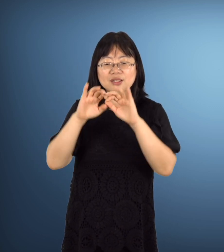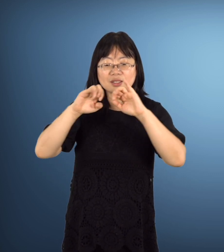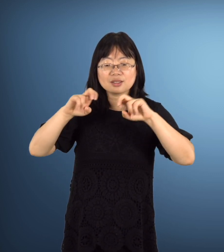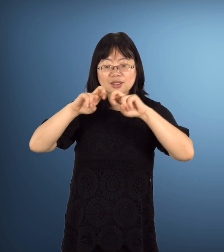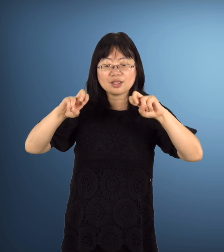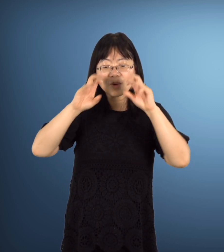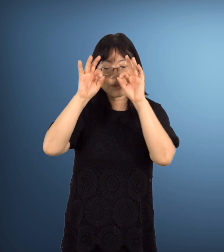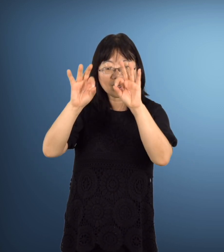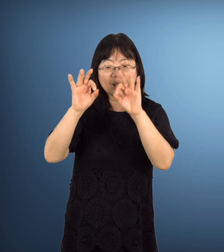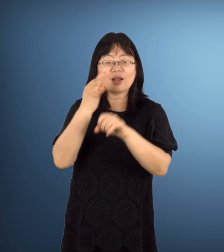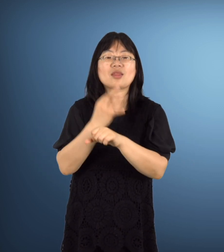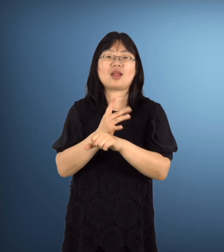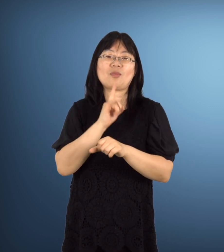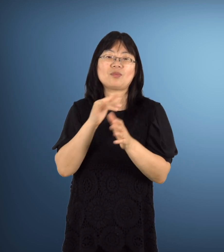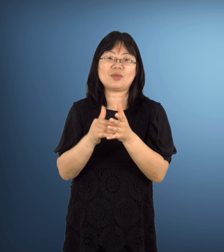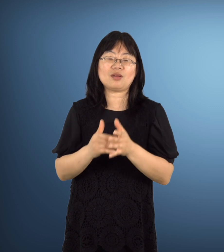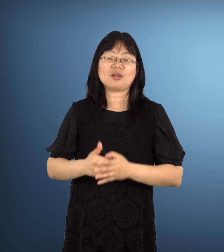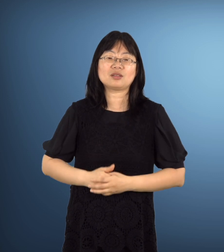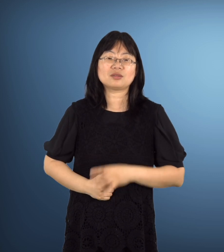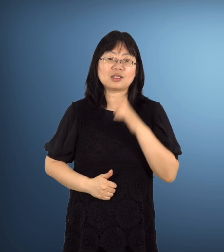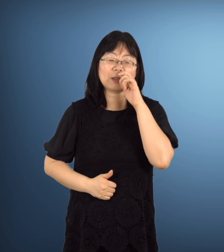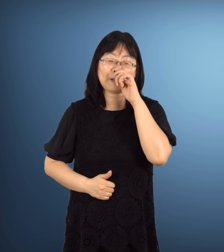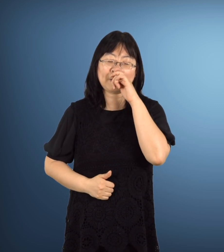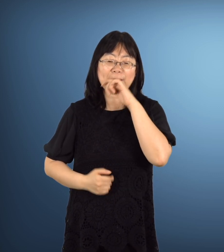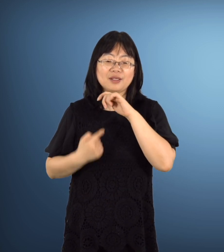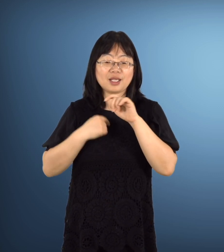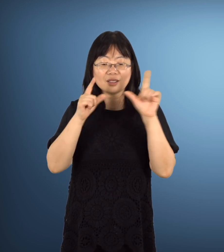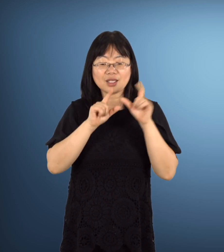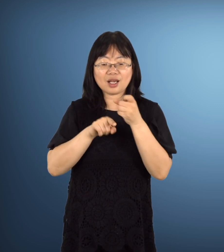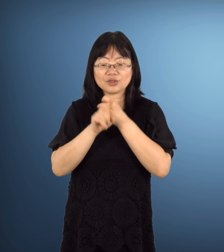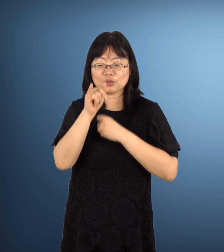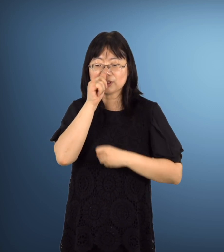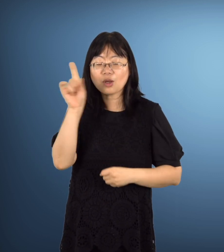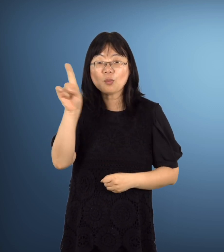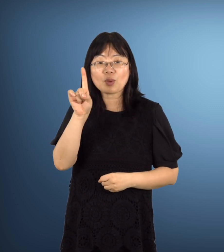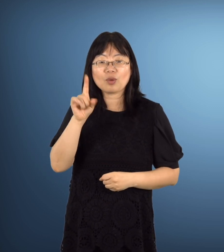들여다보면 단순해요. 나는 왜 사느냐?